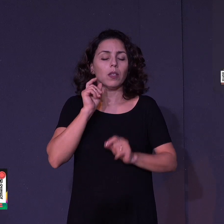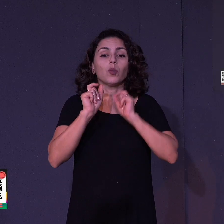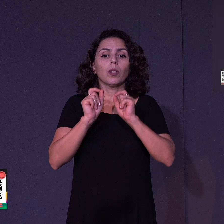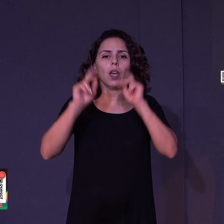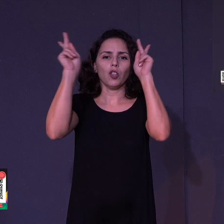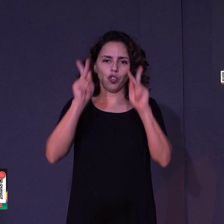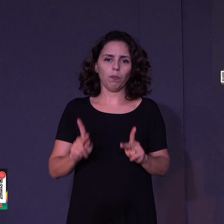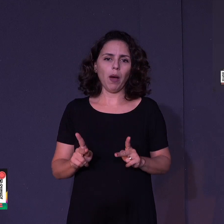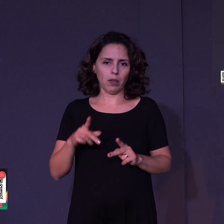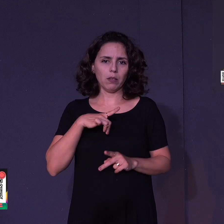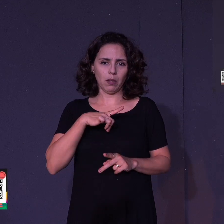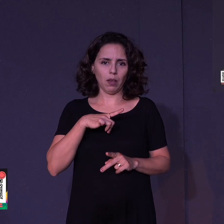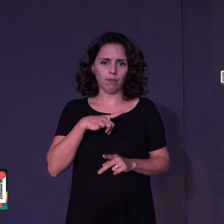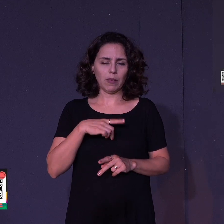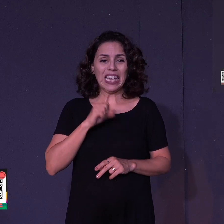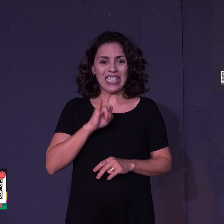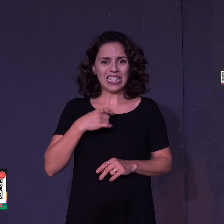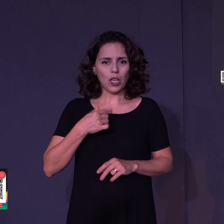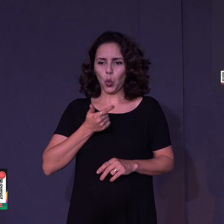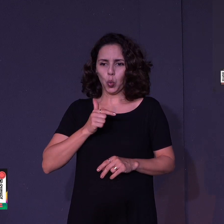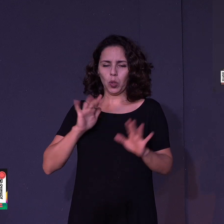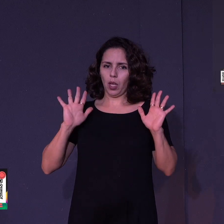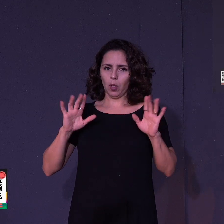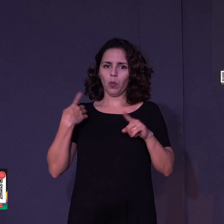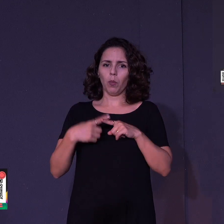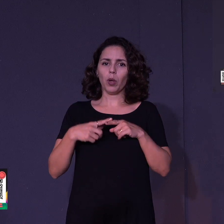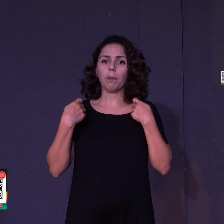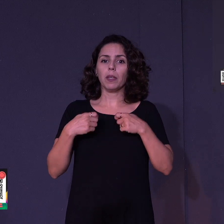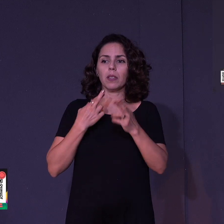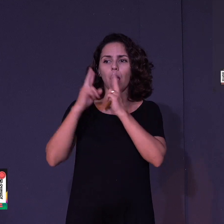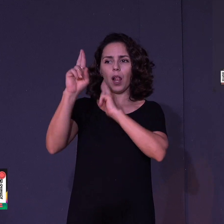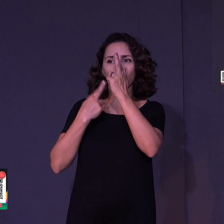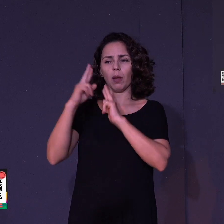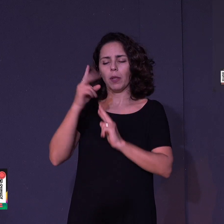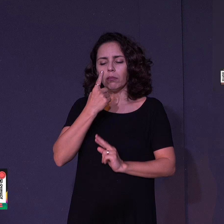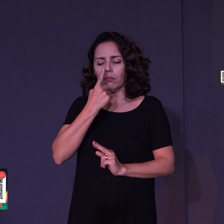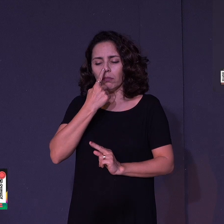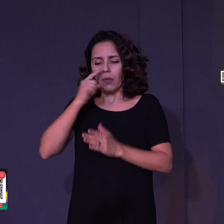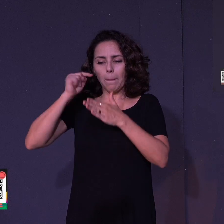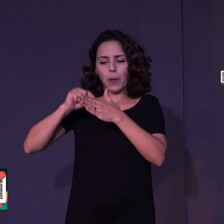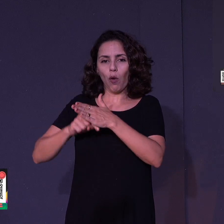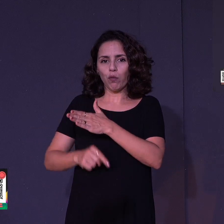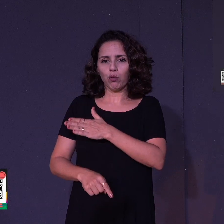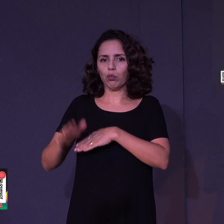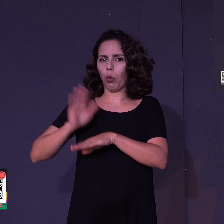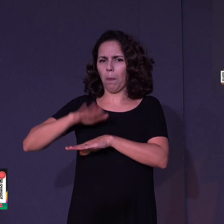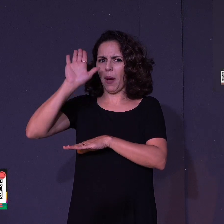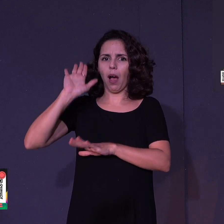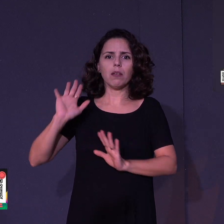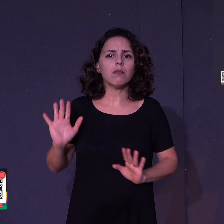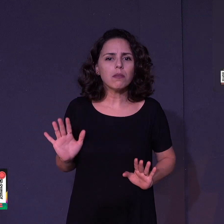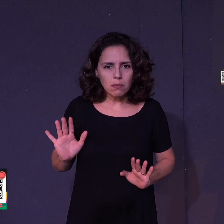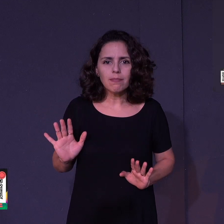gostaríamos, é porque não estreitamos o nosso relacionamento com Deus. Mas isso não vai significar ausência de lutas, isso não vai